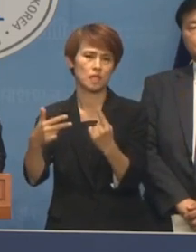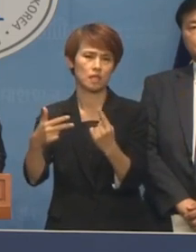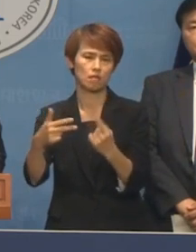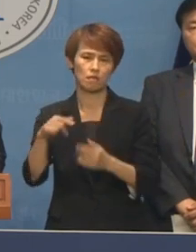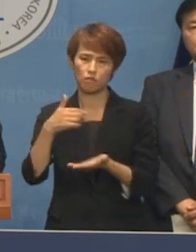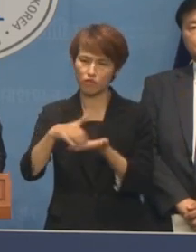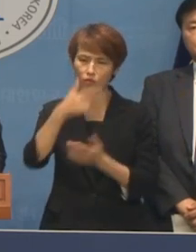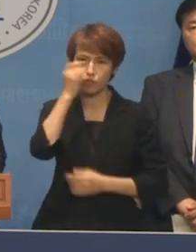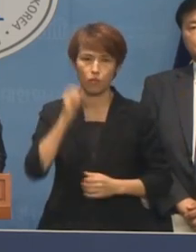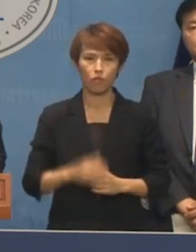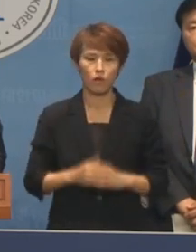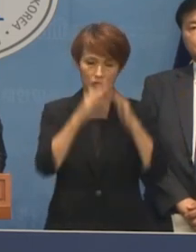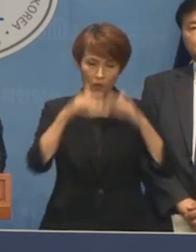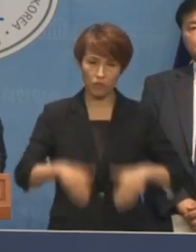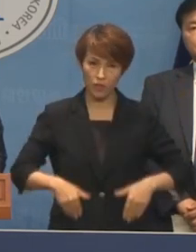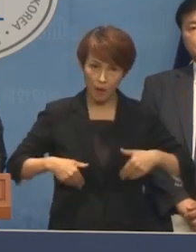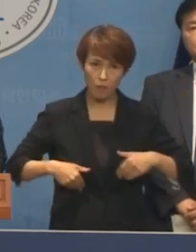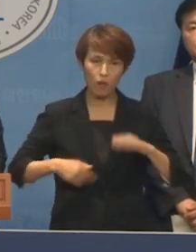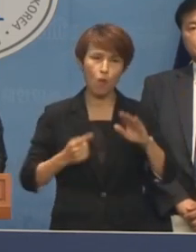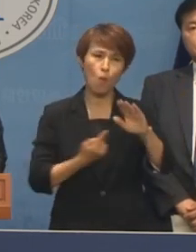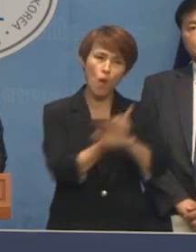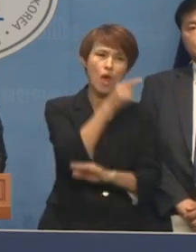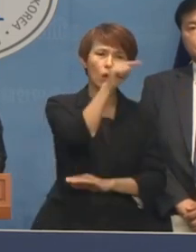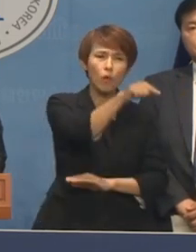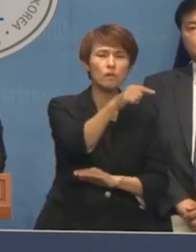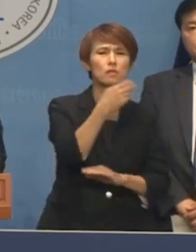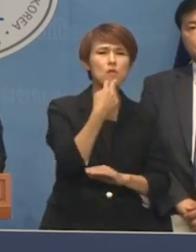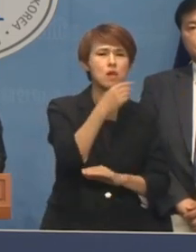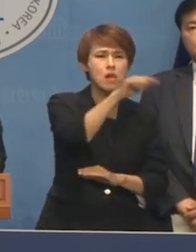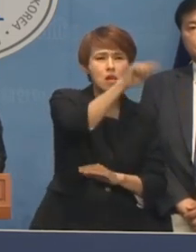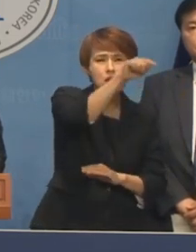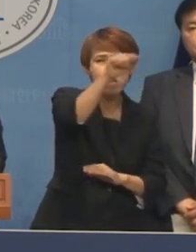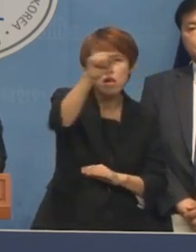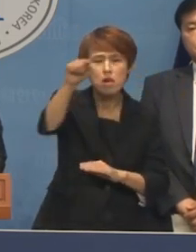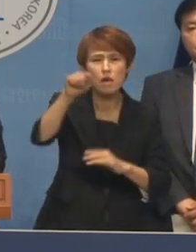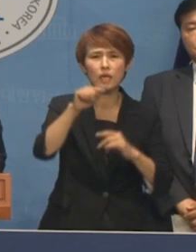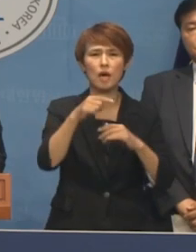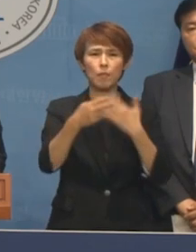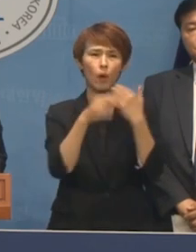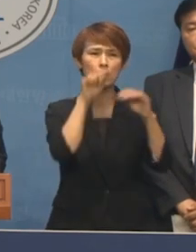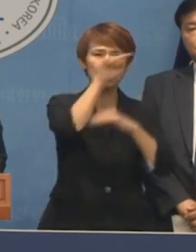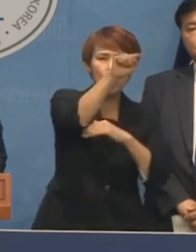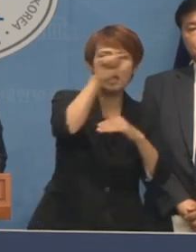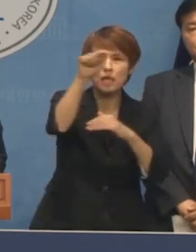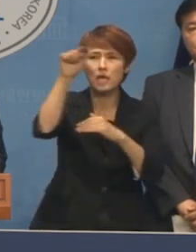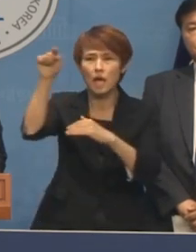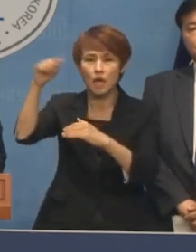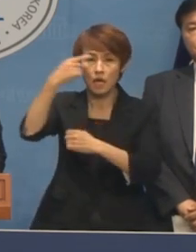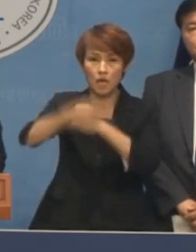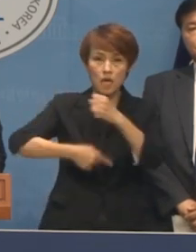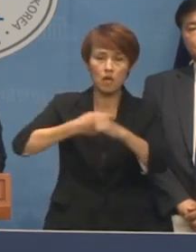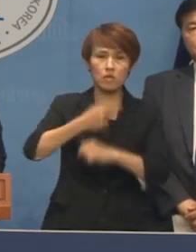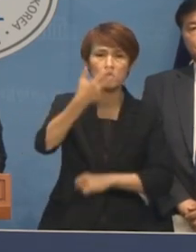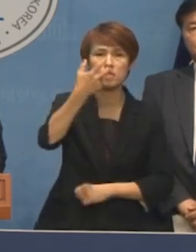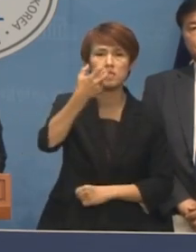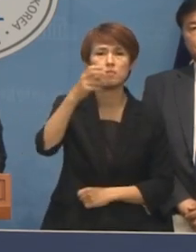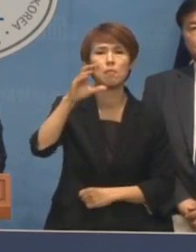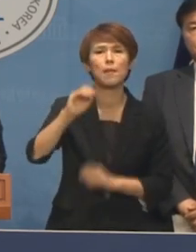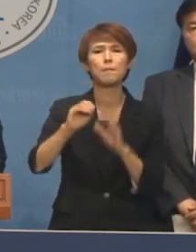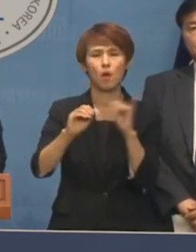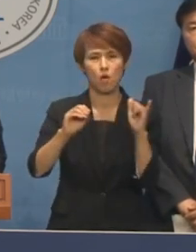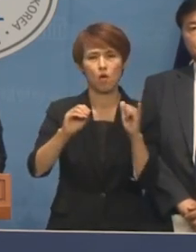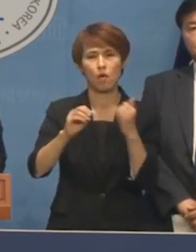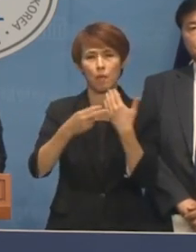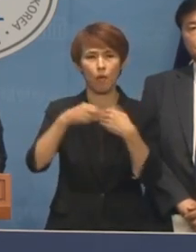벗어나 수도권 대형 병원 등을 찾아서 원정 진료에 나서는 인원만 연 70만여 명으로